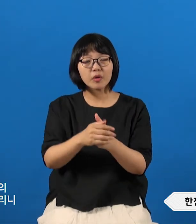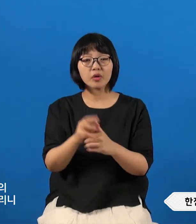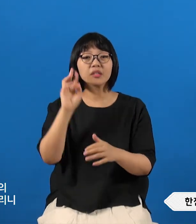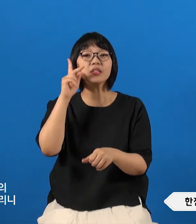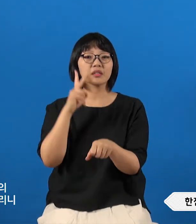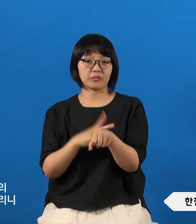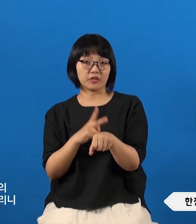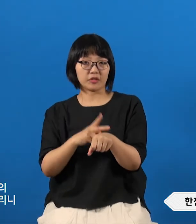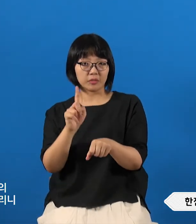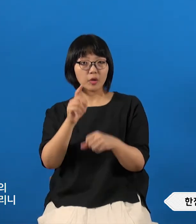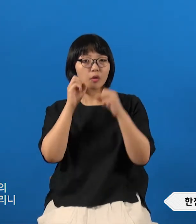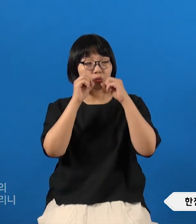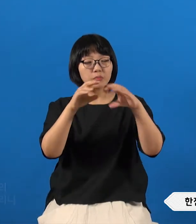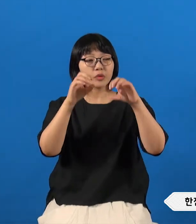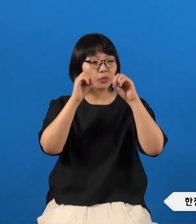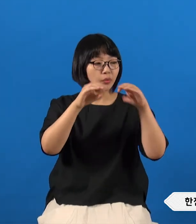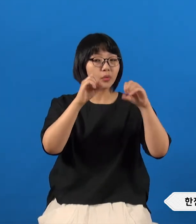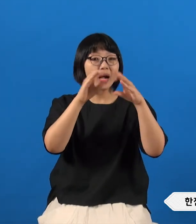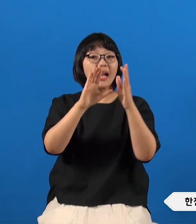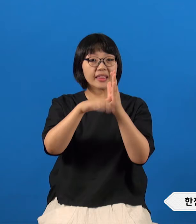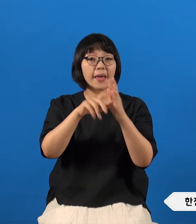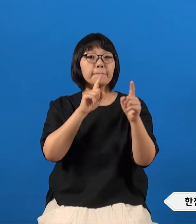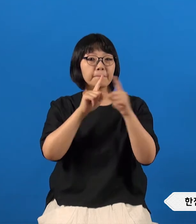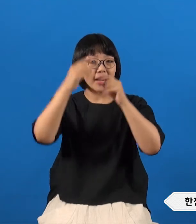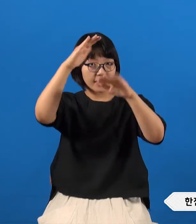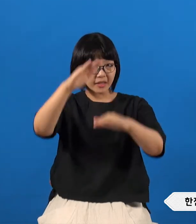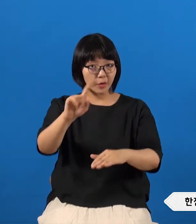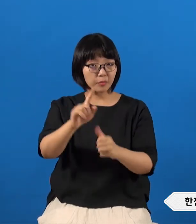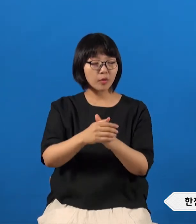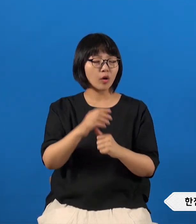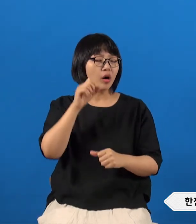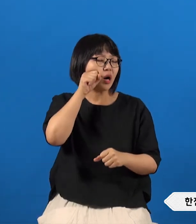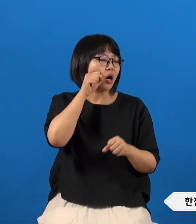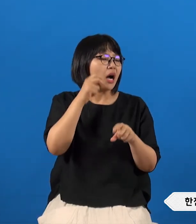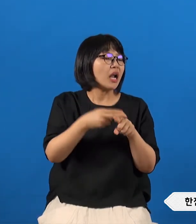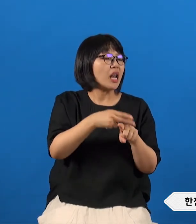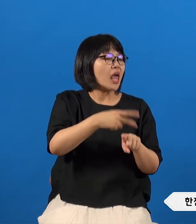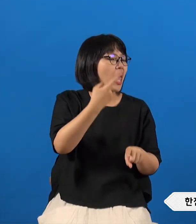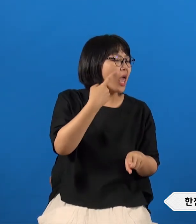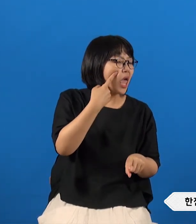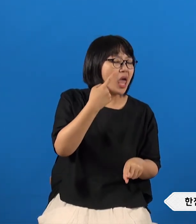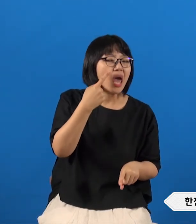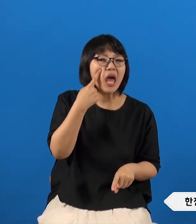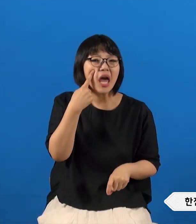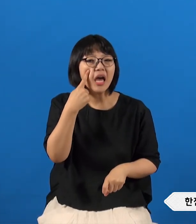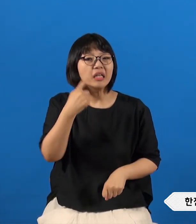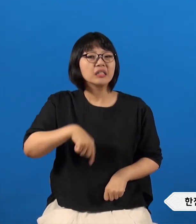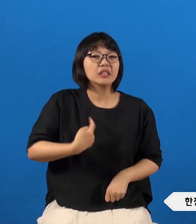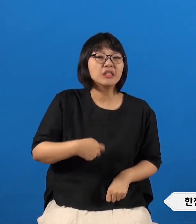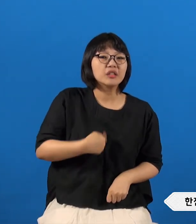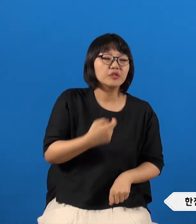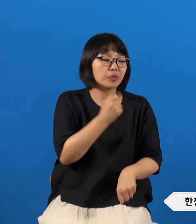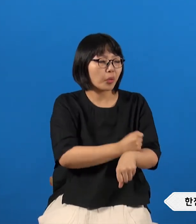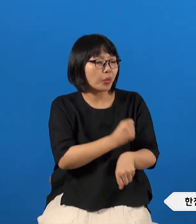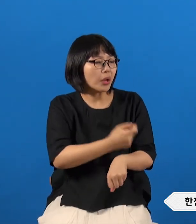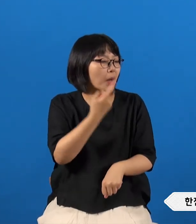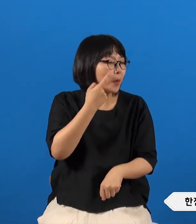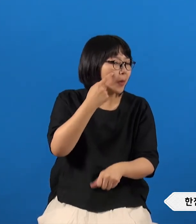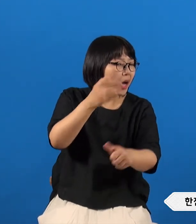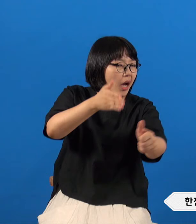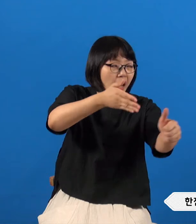사도가 전도하면서 할례를 받으십시오, 인간의 당신 자신의 의를